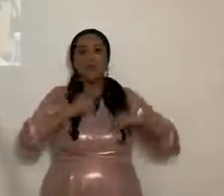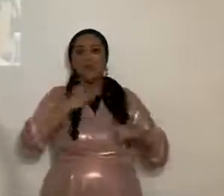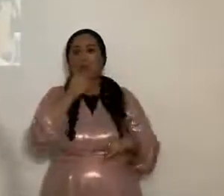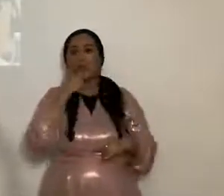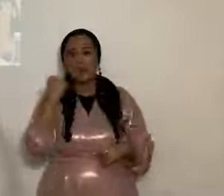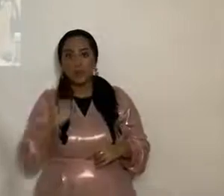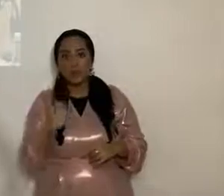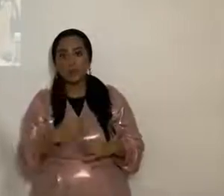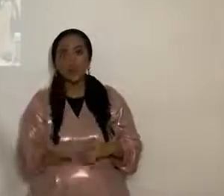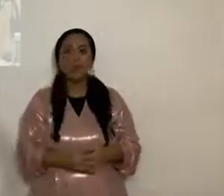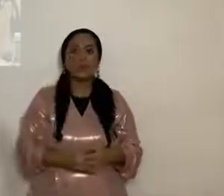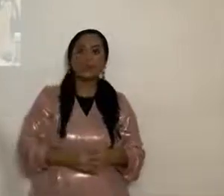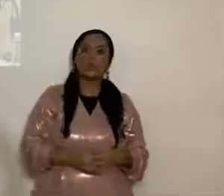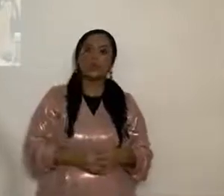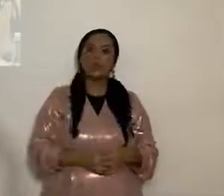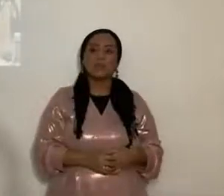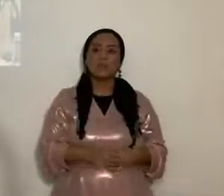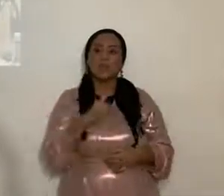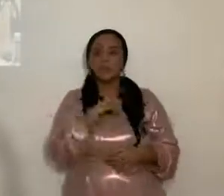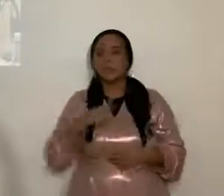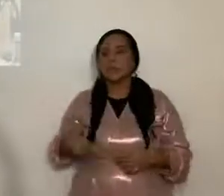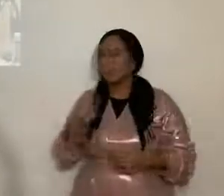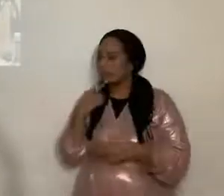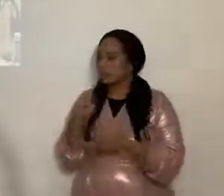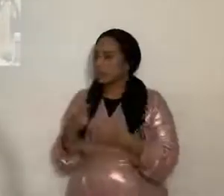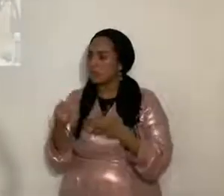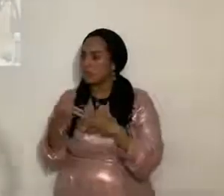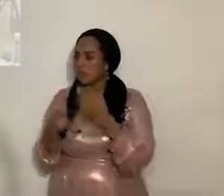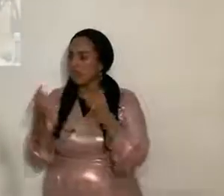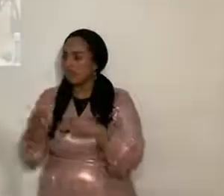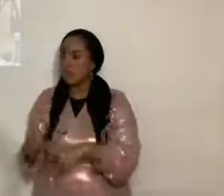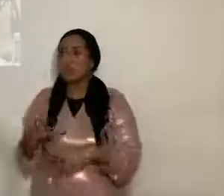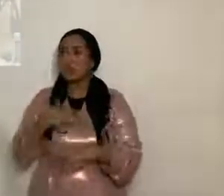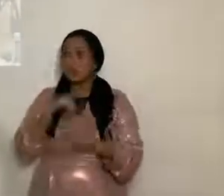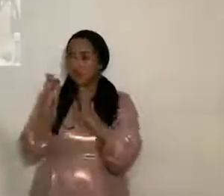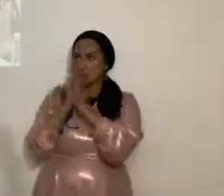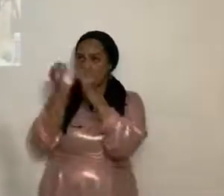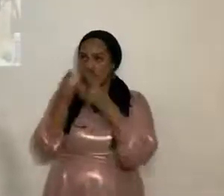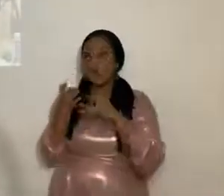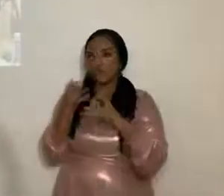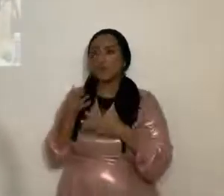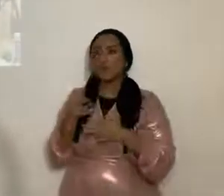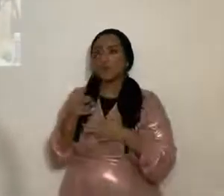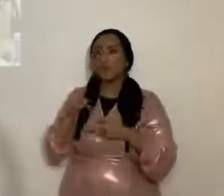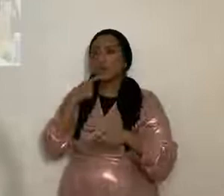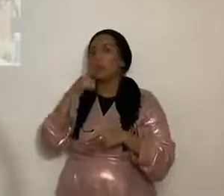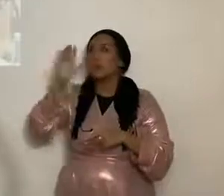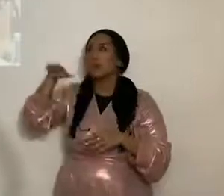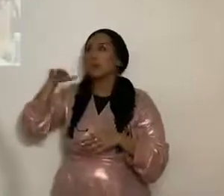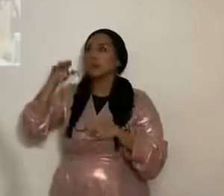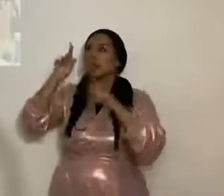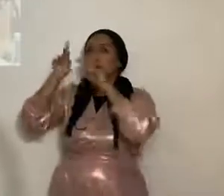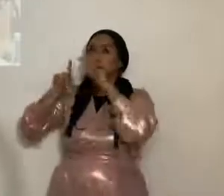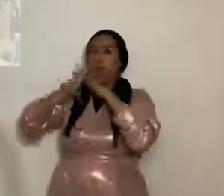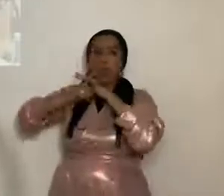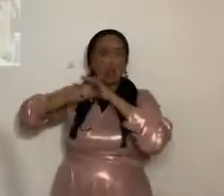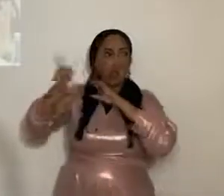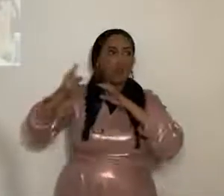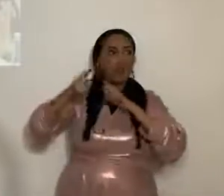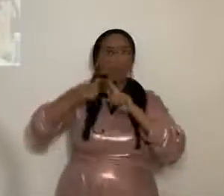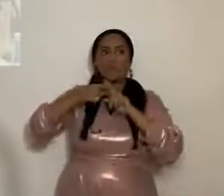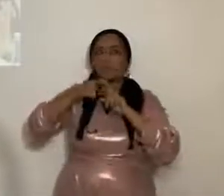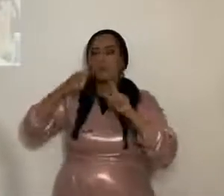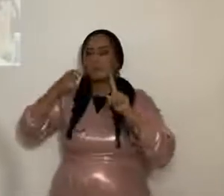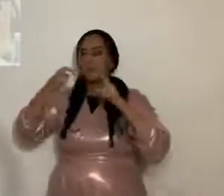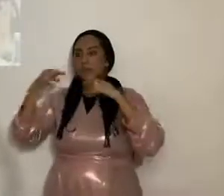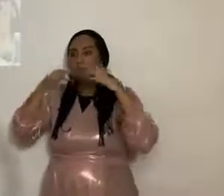Israel. Y David le dijo: ¿qué te ha acontecido? Te ruego que me lo digas. Y él le respondió: el pueblo huyó de la batalla, y también muchos